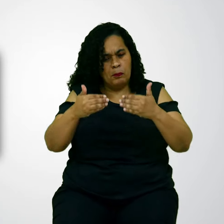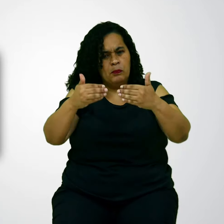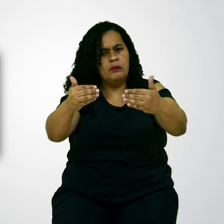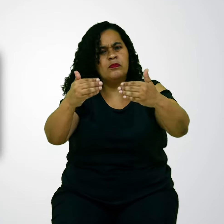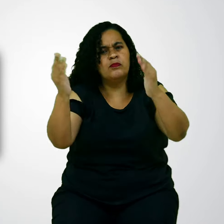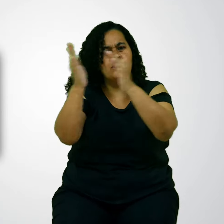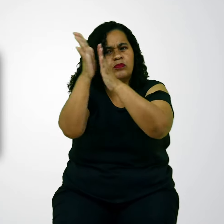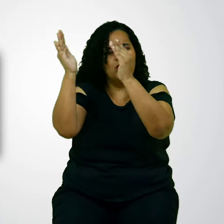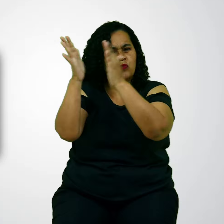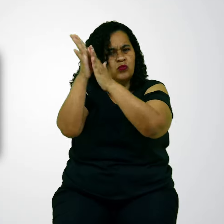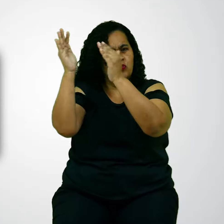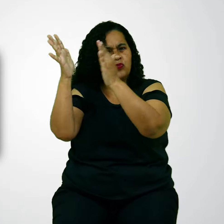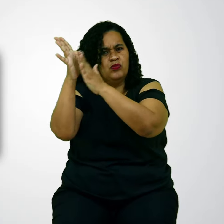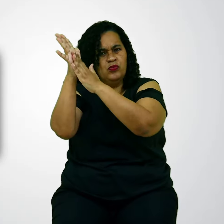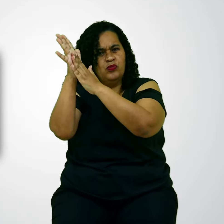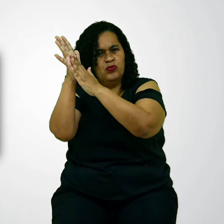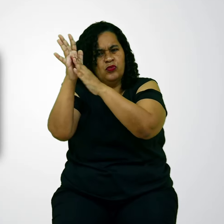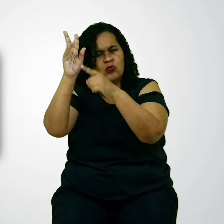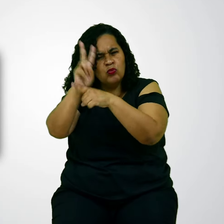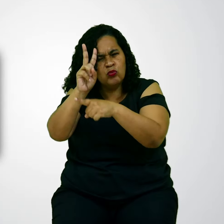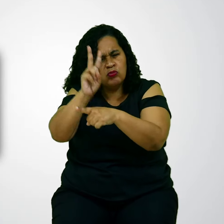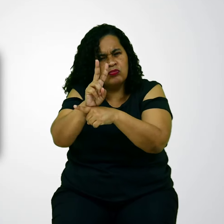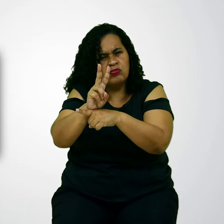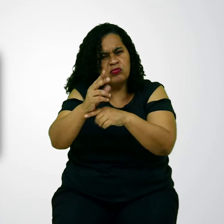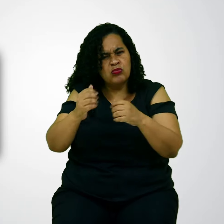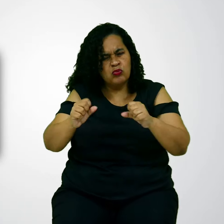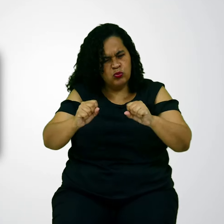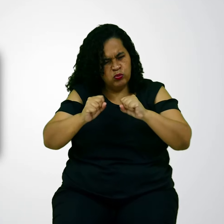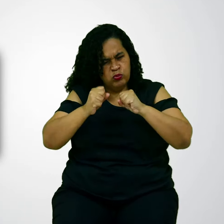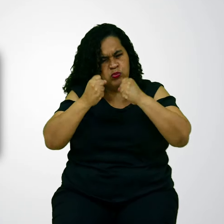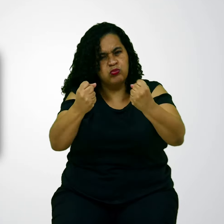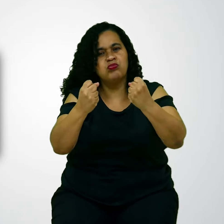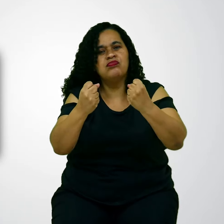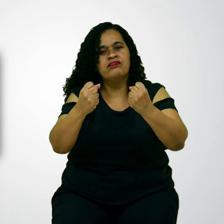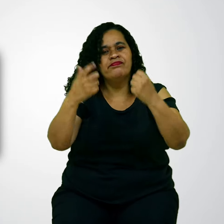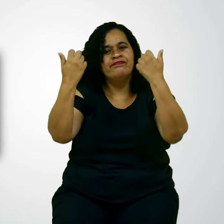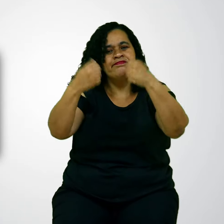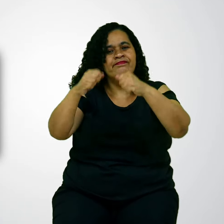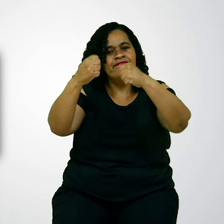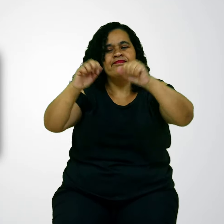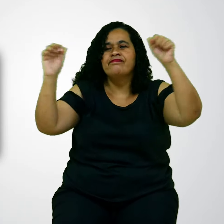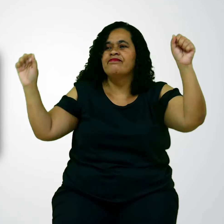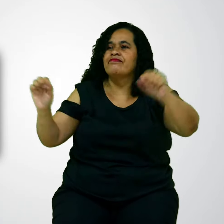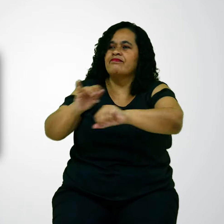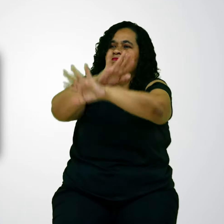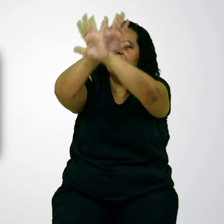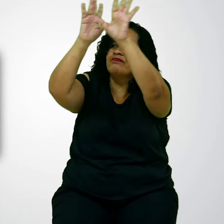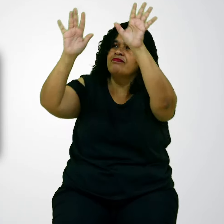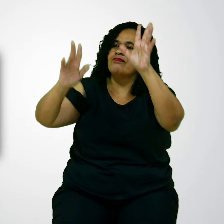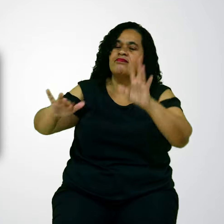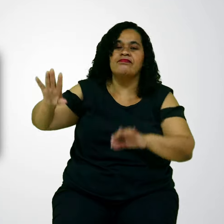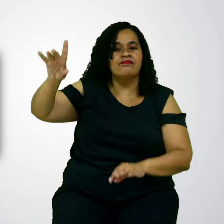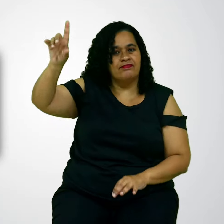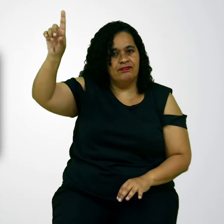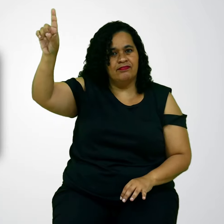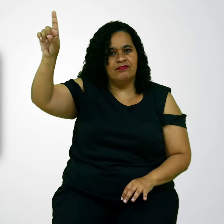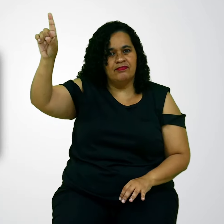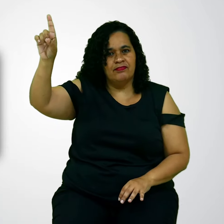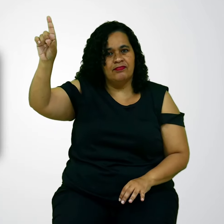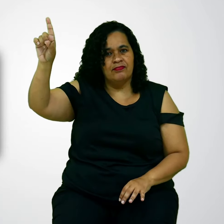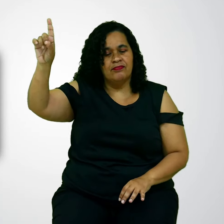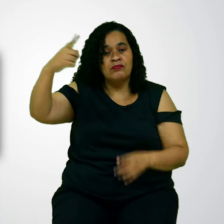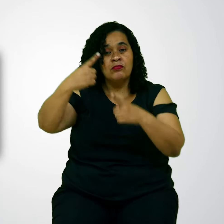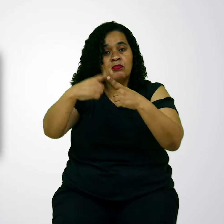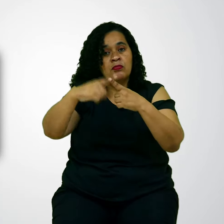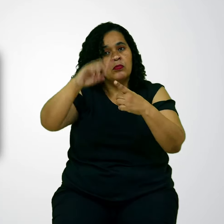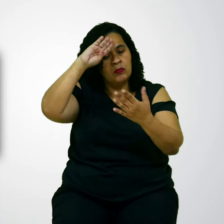qual motivação? Precisa ser para a glória de Deus. Quem está na plateia? Pai, Filho e Espírito. Nós cantamos